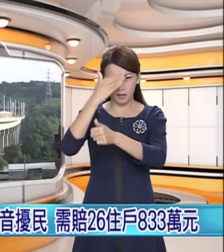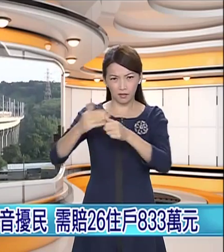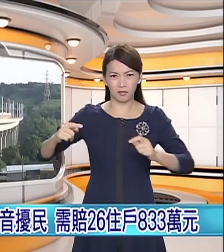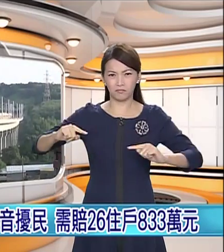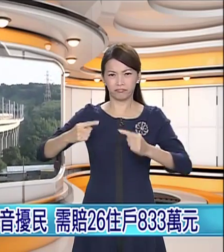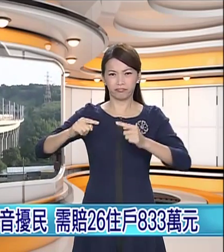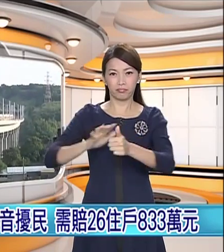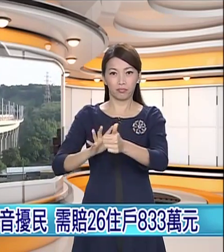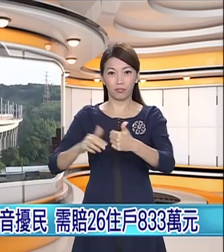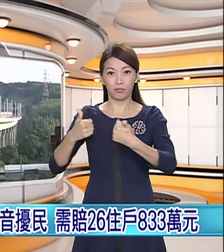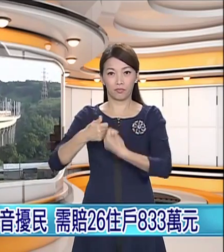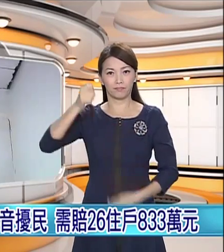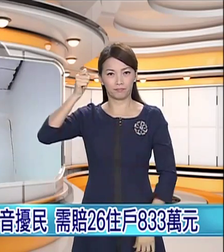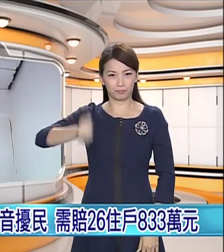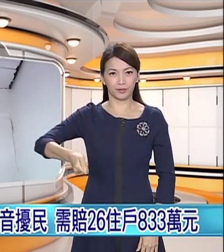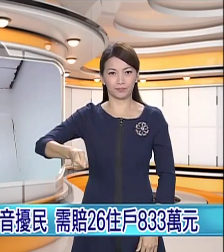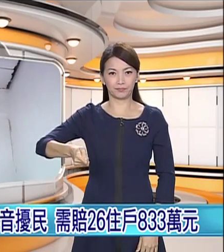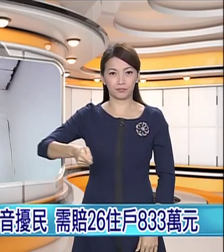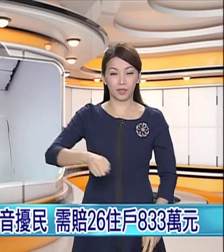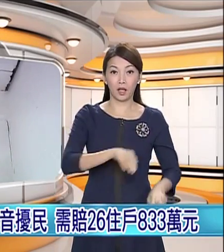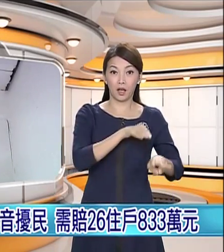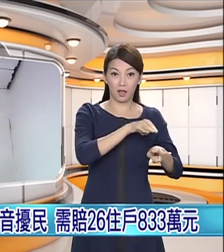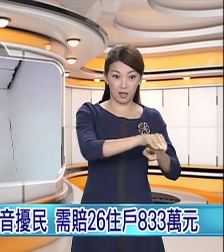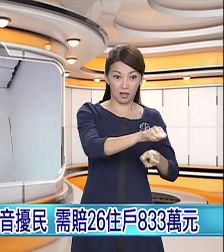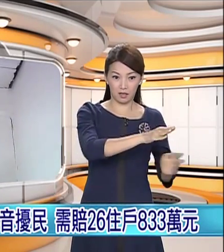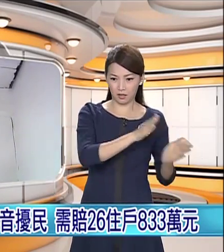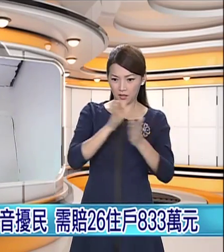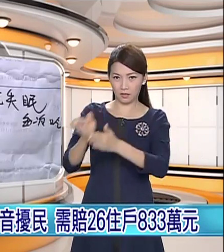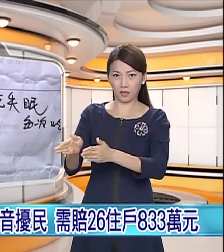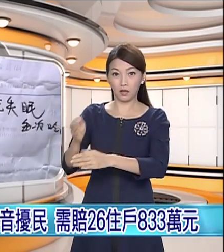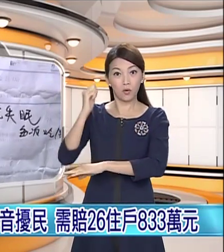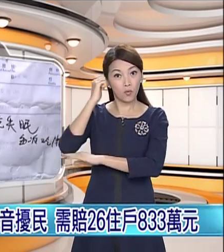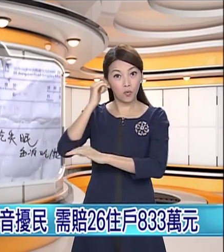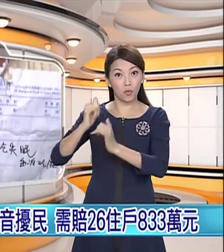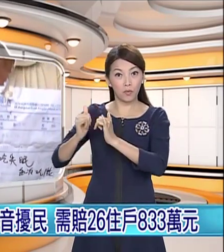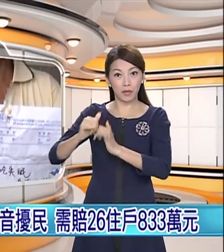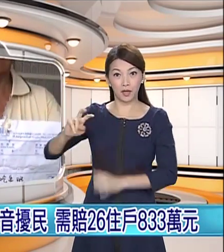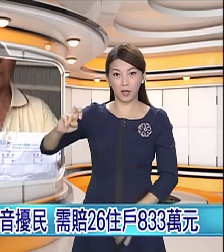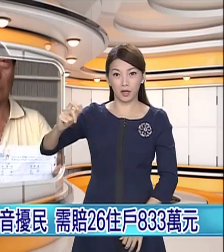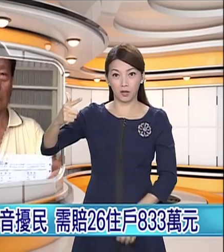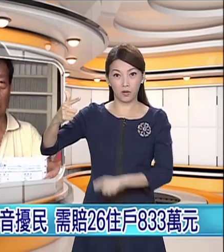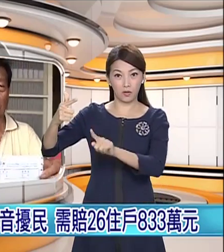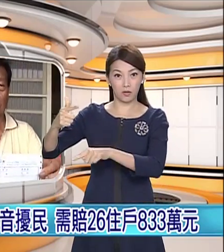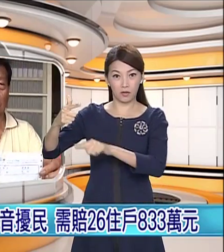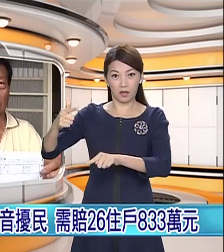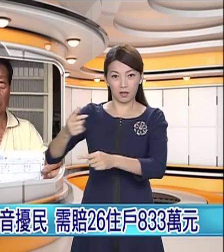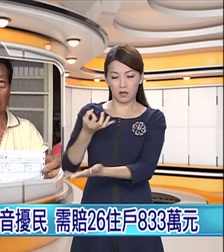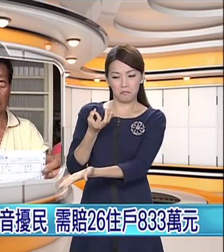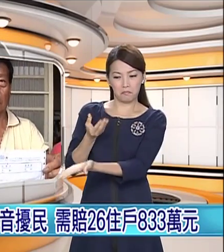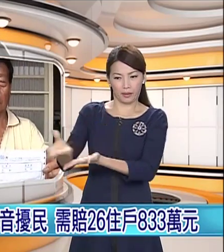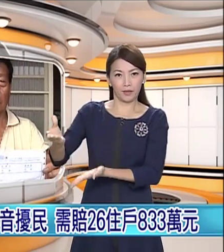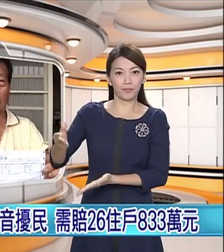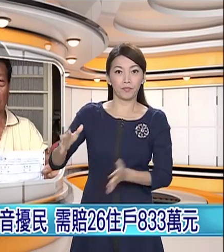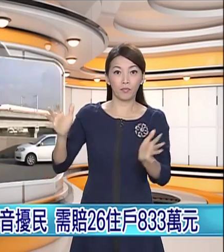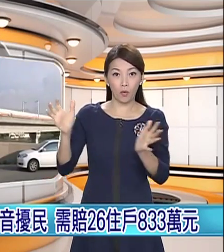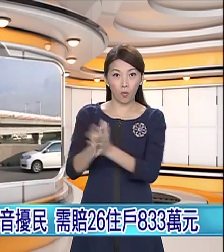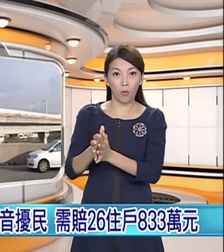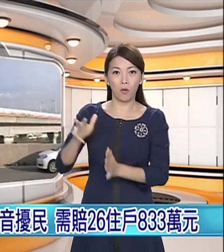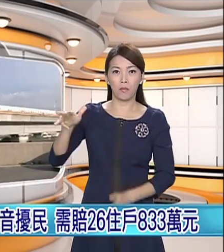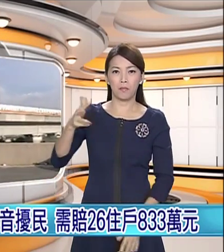员会裁决，高铁要赔偿26名住户共833万元。创下了